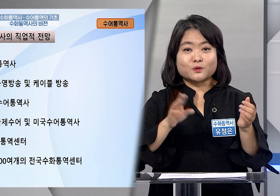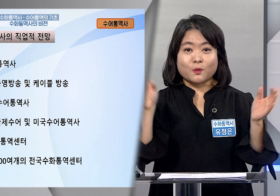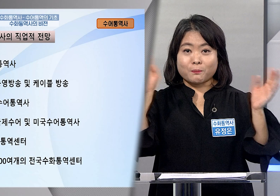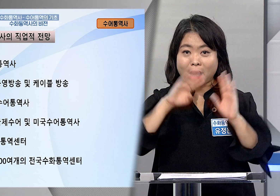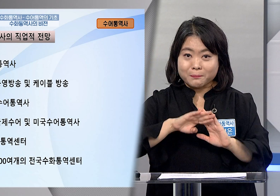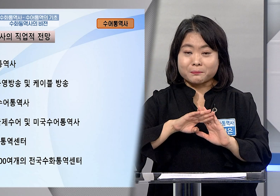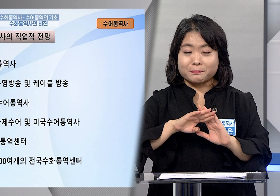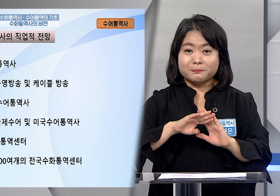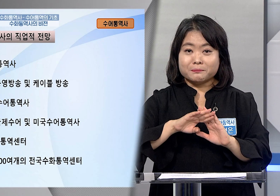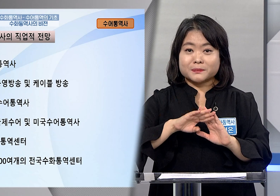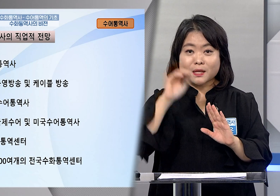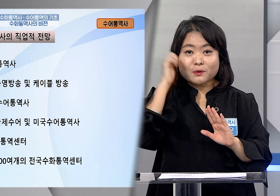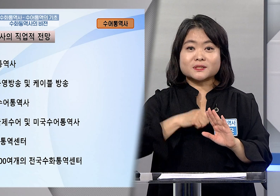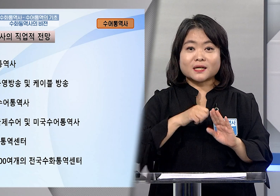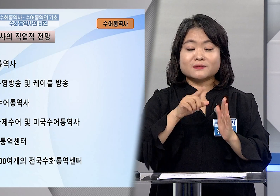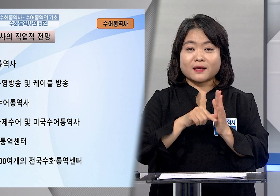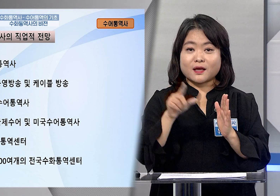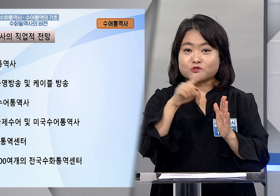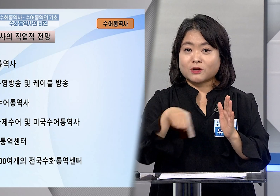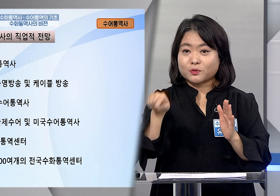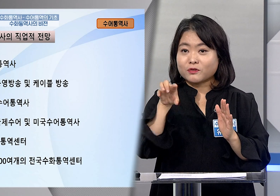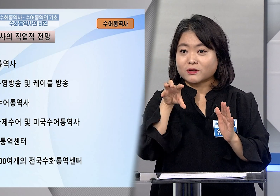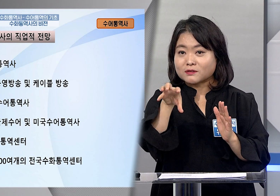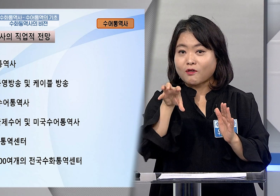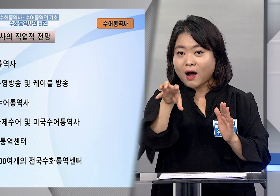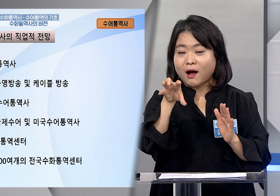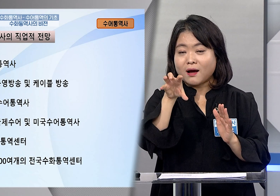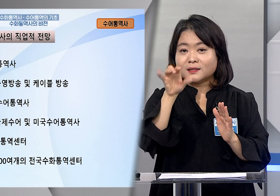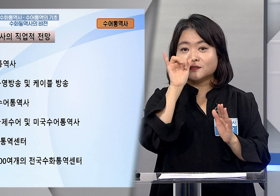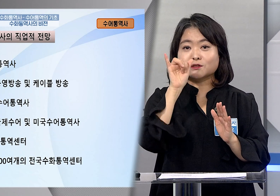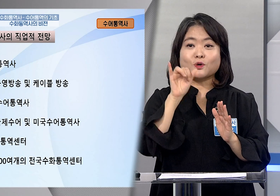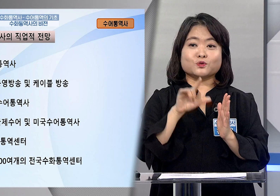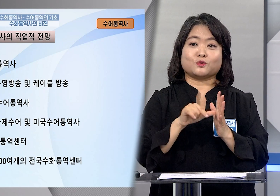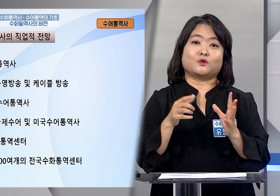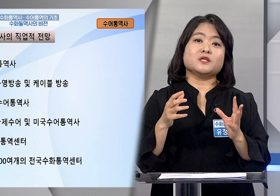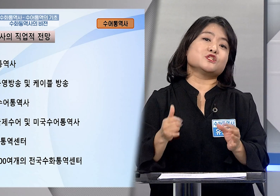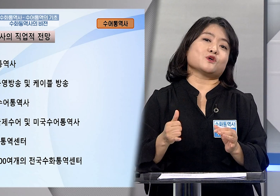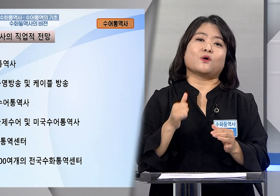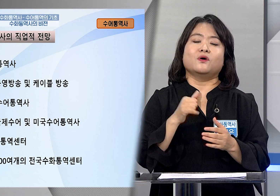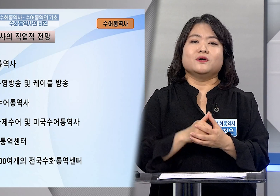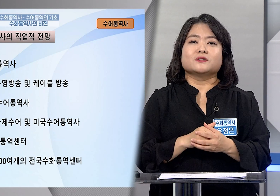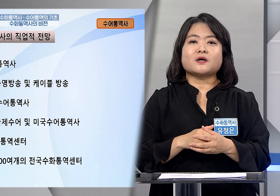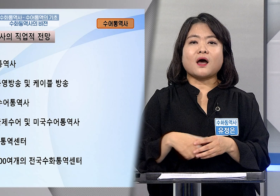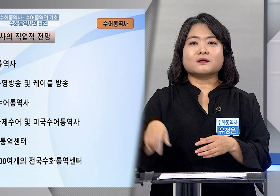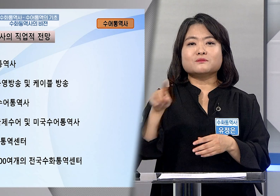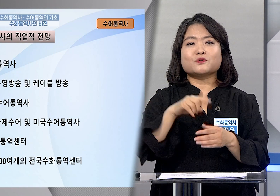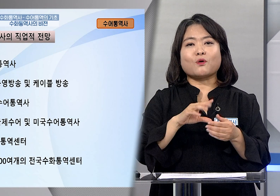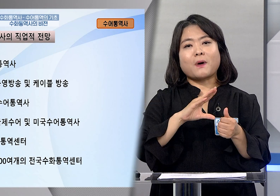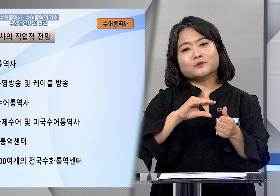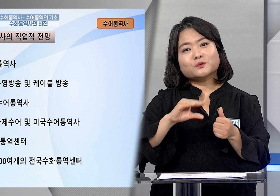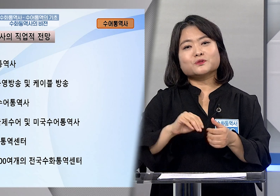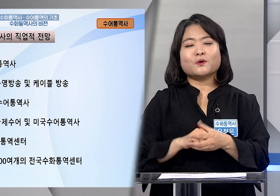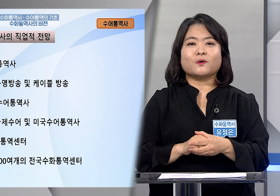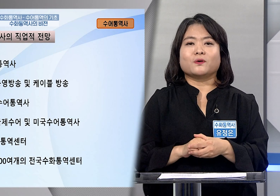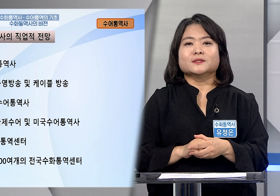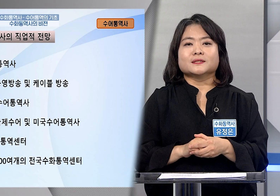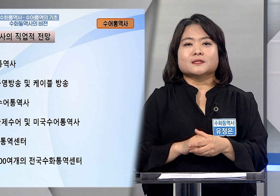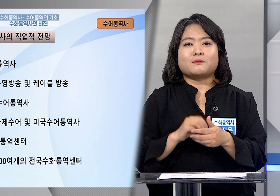채널에도 밤 새벽 시간대에 수화 통역이 들어가 있는 경우도 있지요. 자, 그럼요. 방송은요.